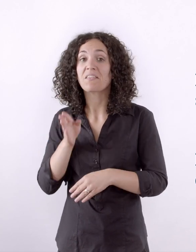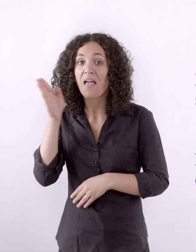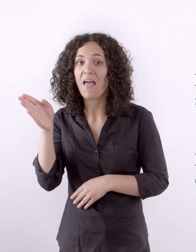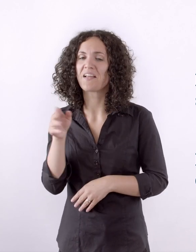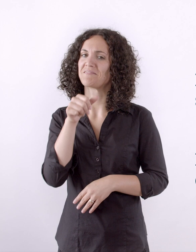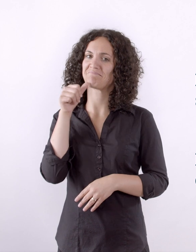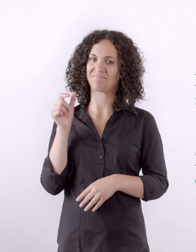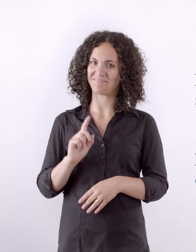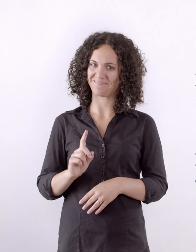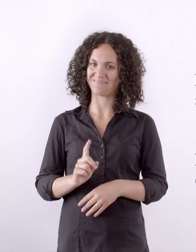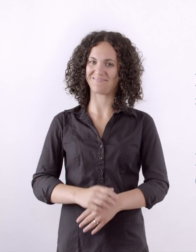ospedale.